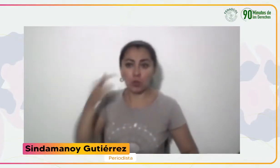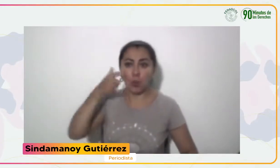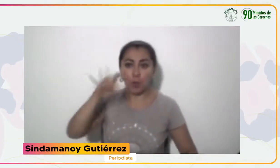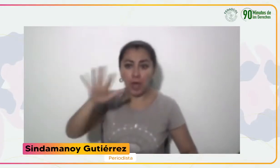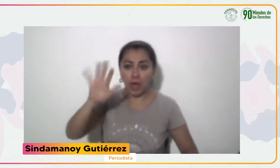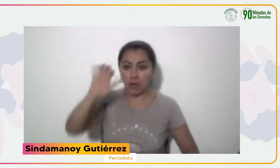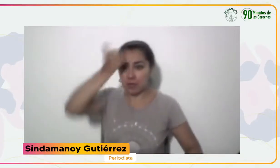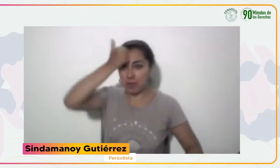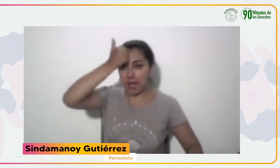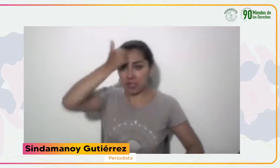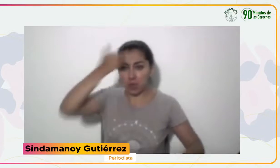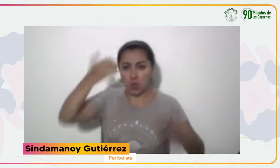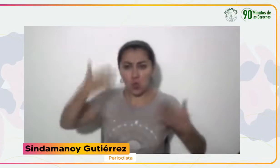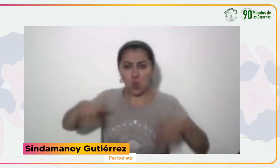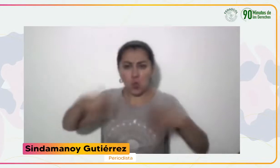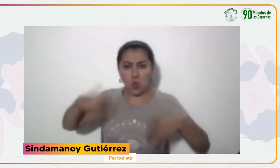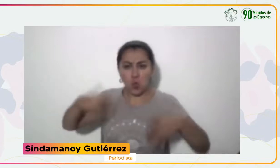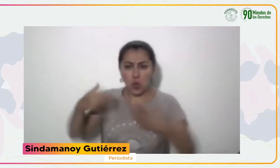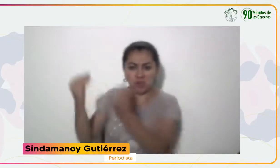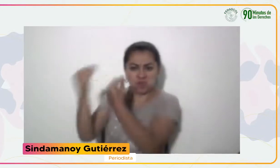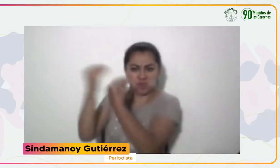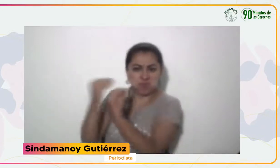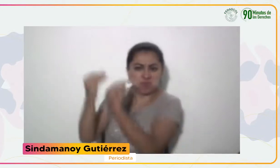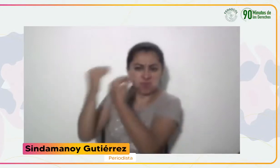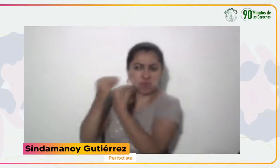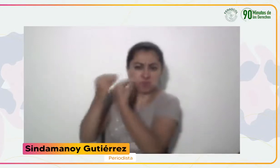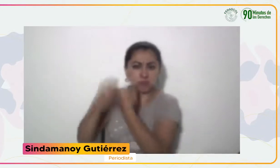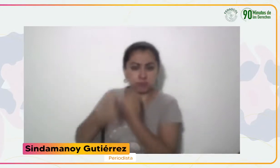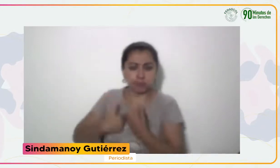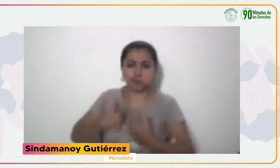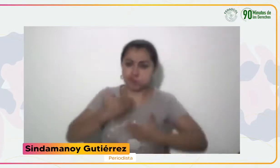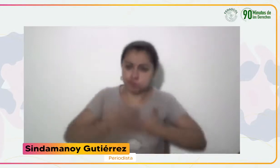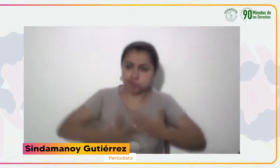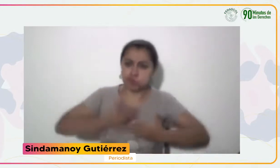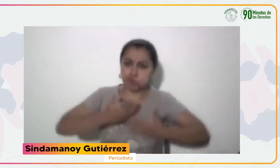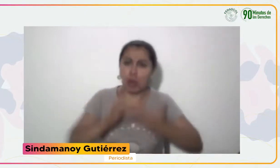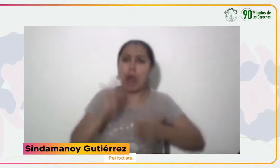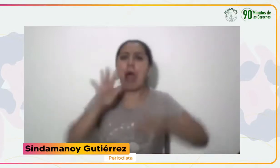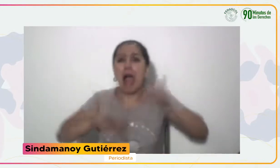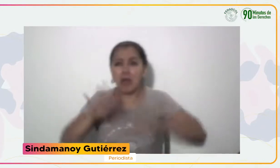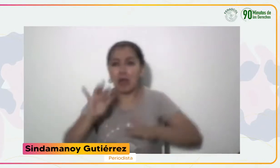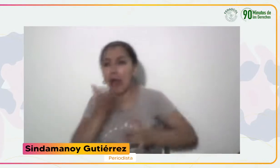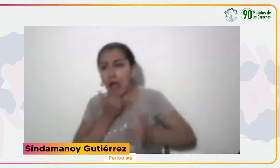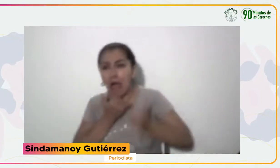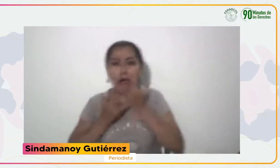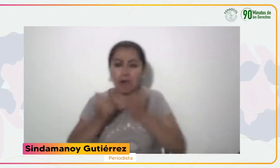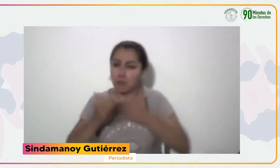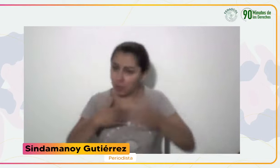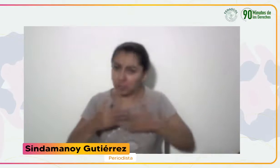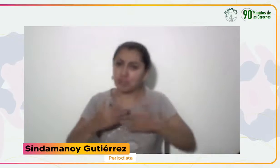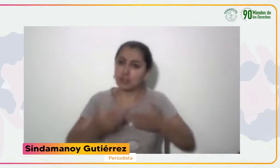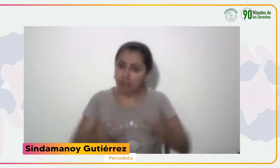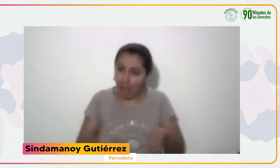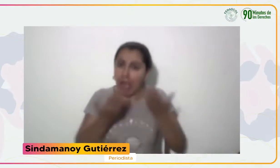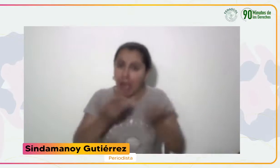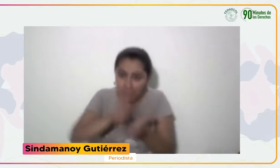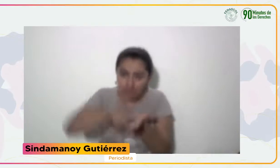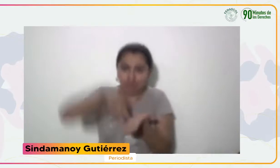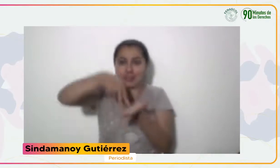Y también estaba Luz Mari, que era la persona que me formaba. Y a veces sí, obviamente en el proceso